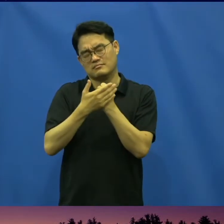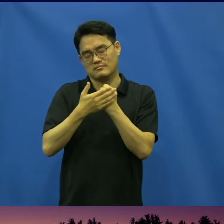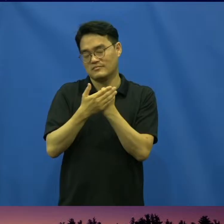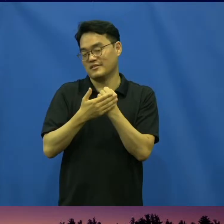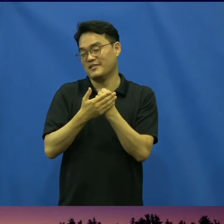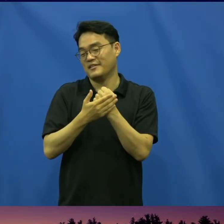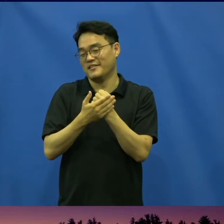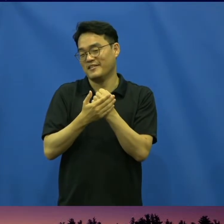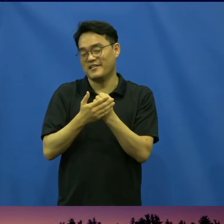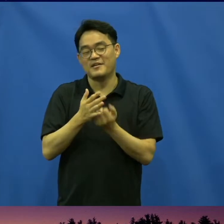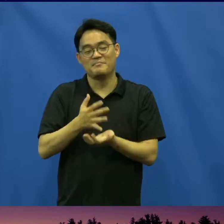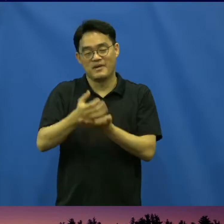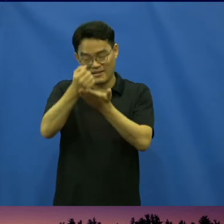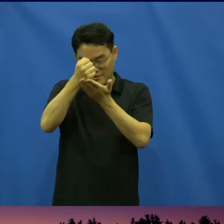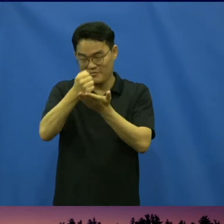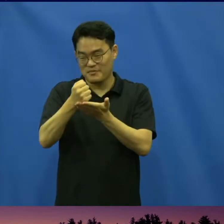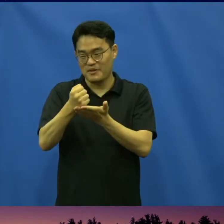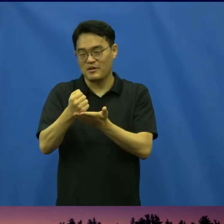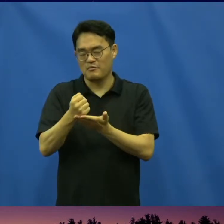박수로.